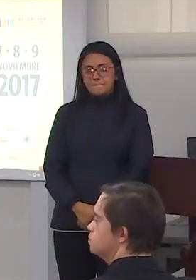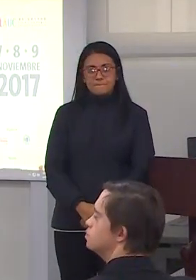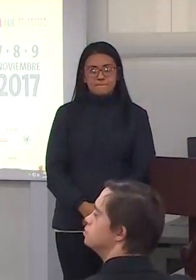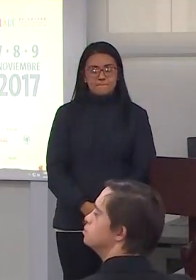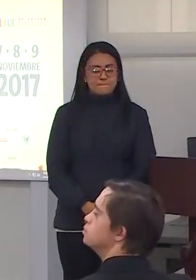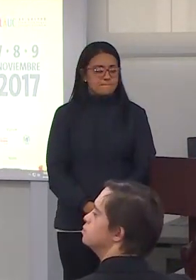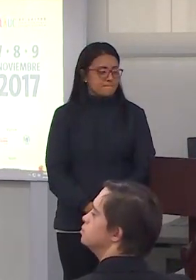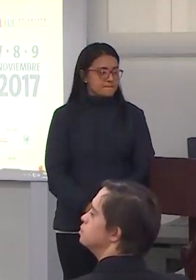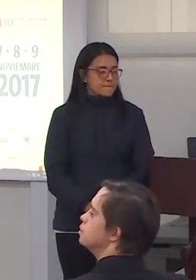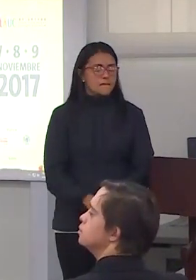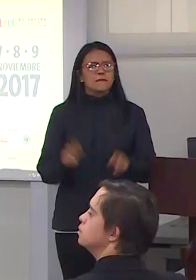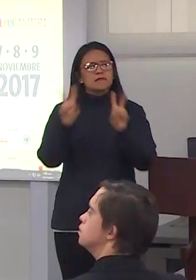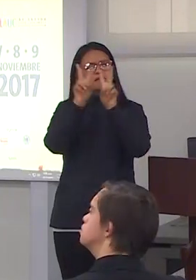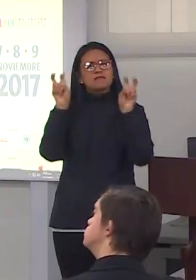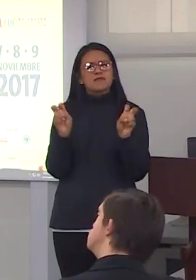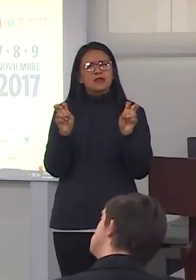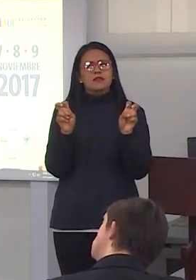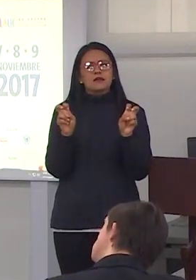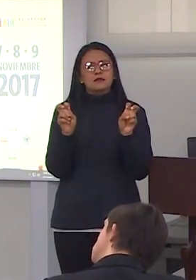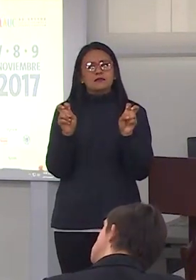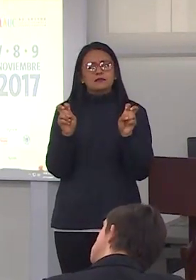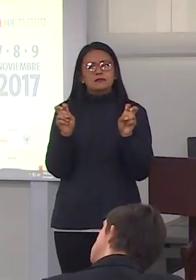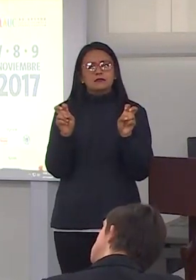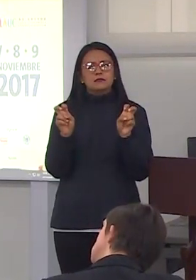Que se titula...